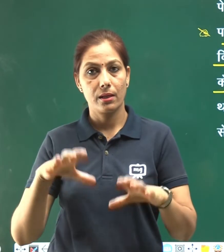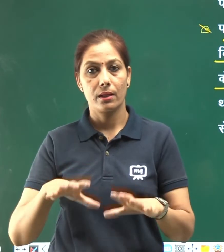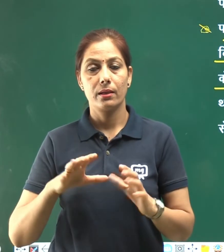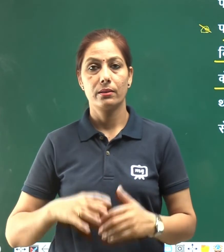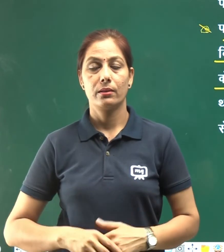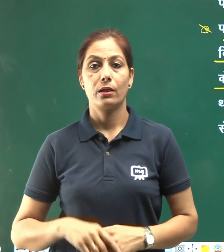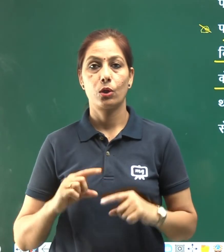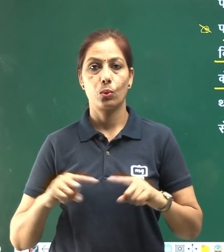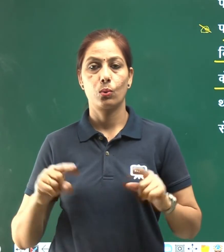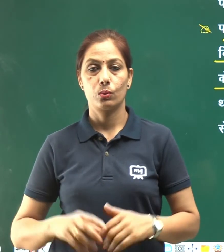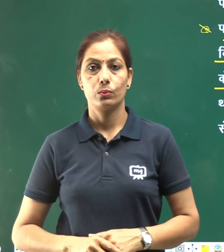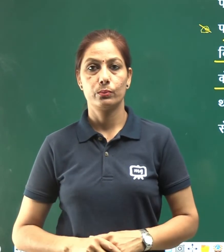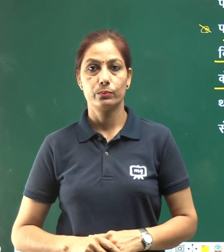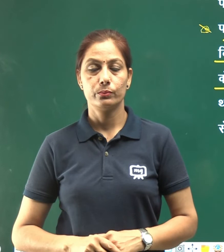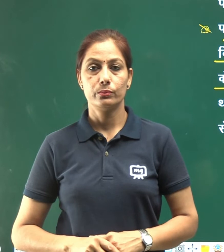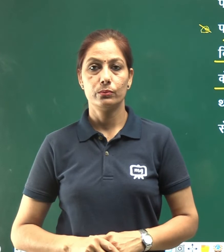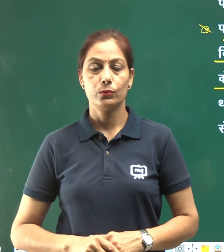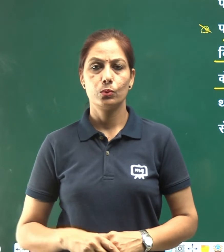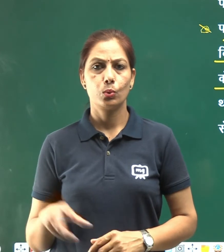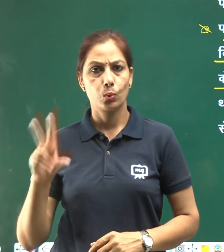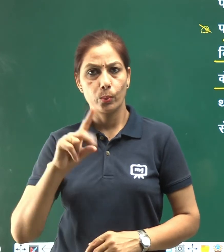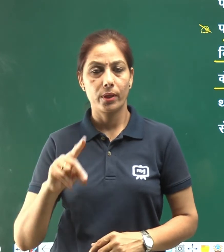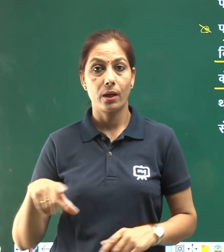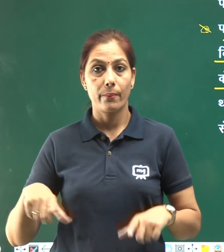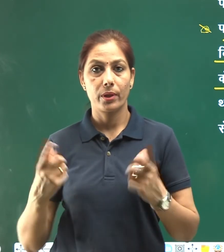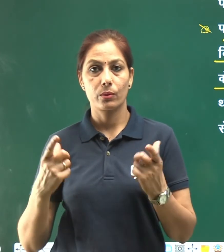तो पुनः पेड़ को